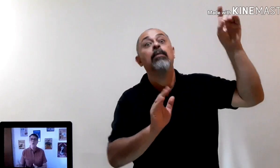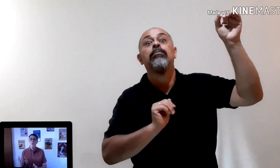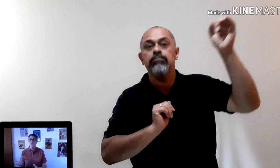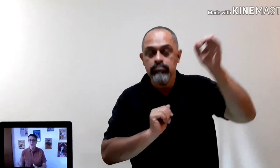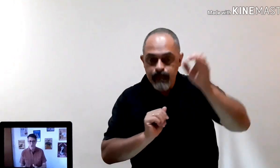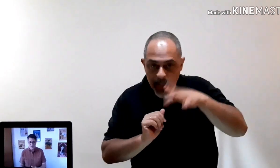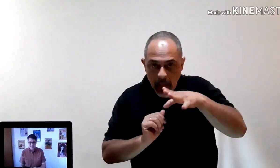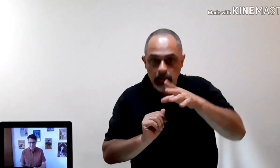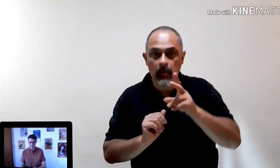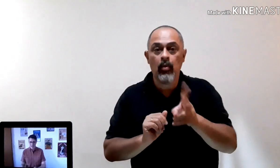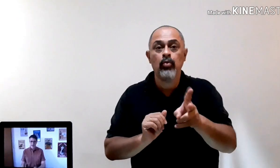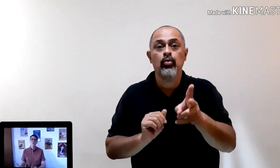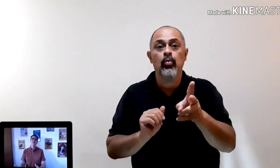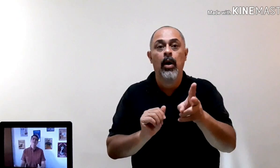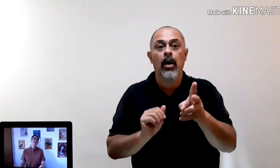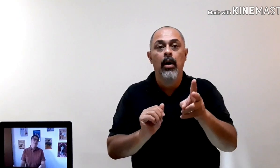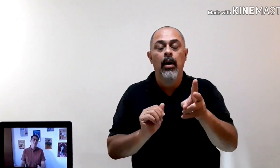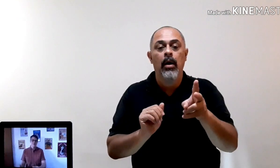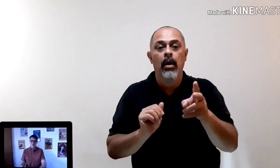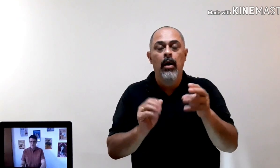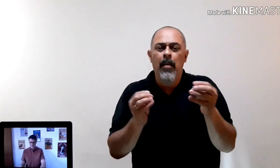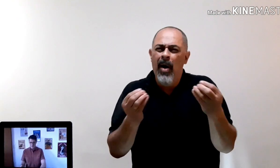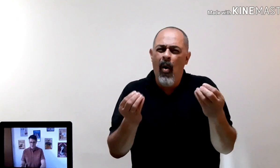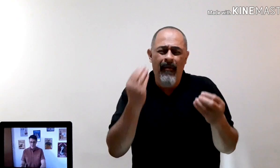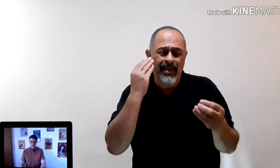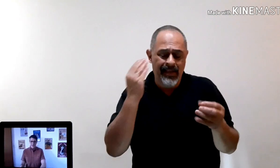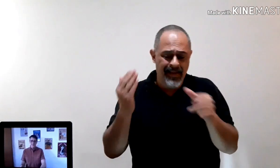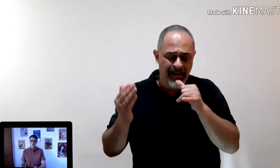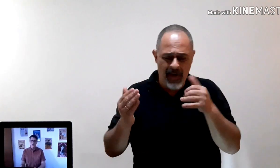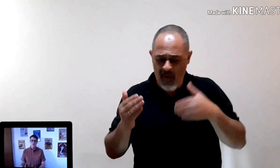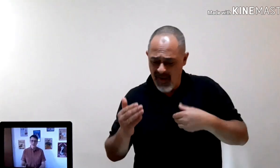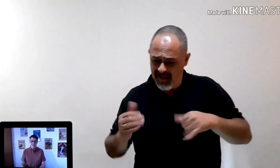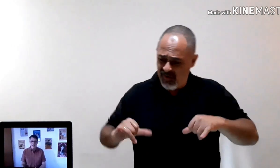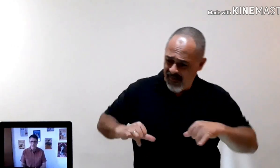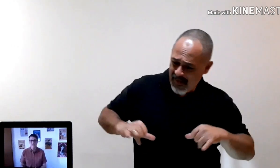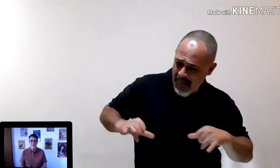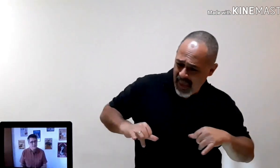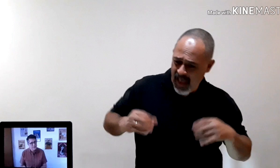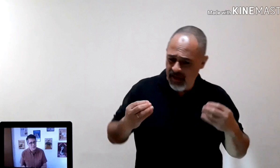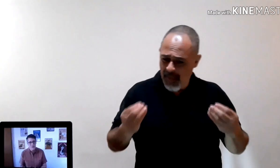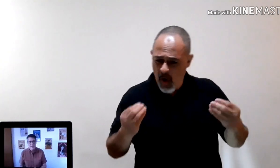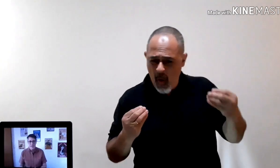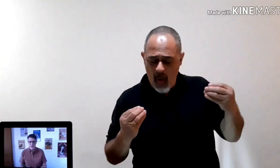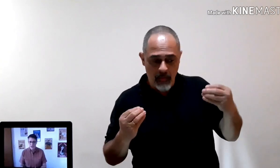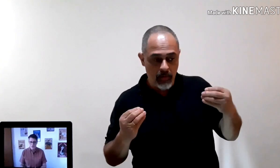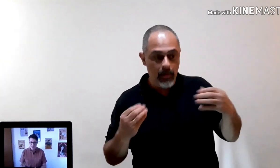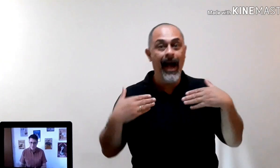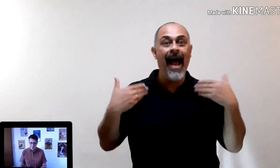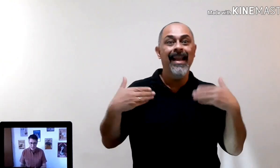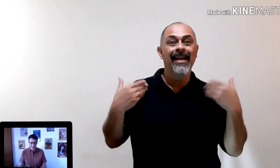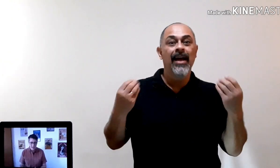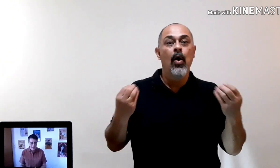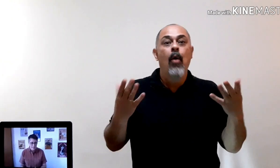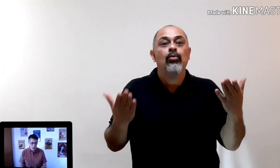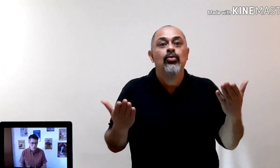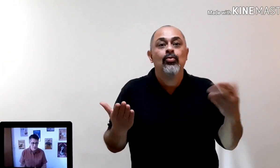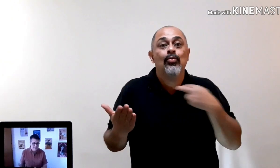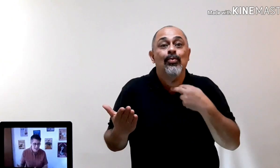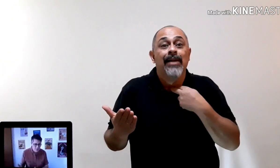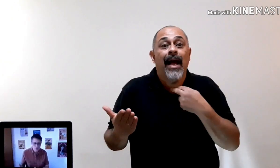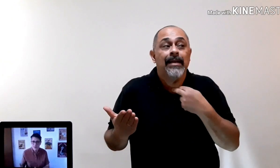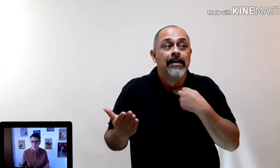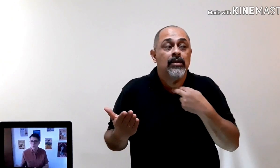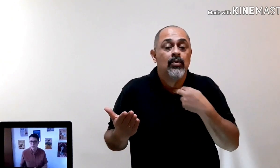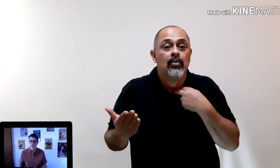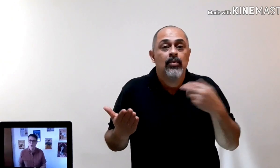mas como a gente consegue encarar com alegria uma provação? Esse é o nosso grande desafio, e a gente vai ver